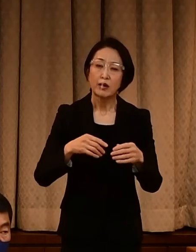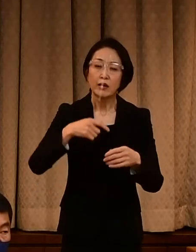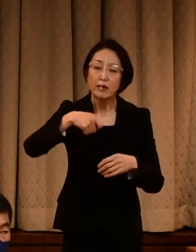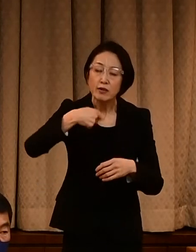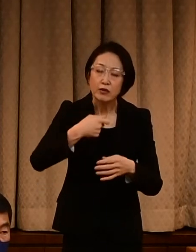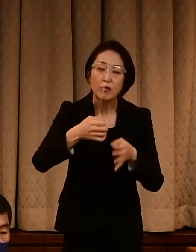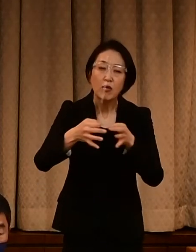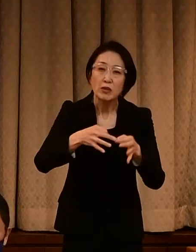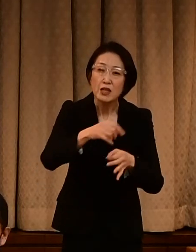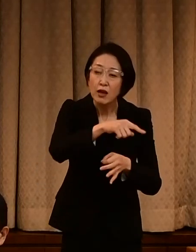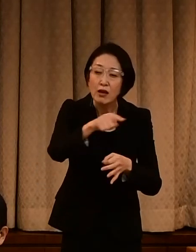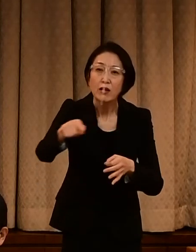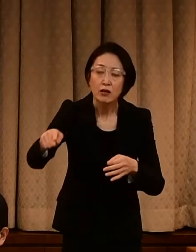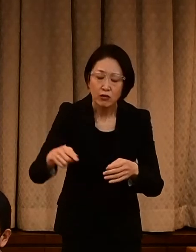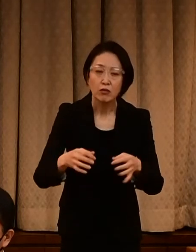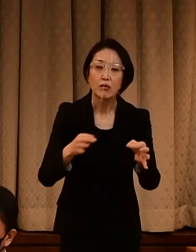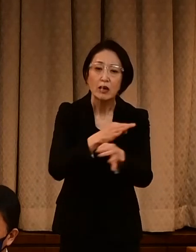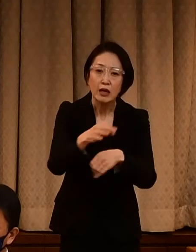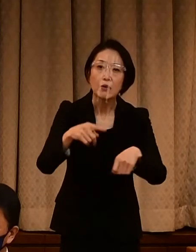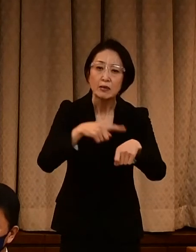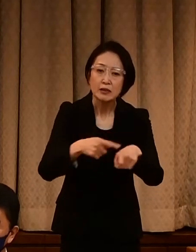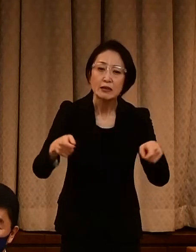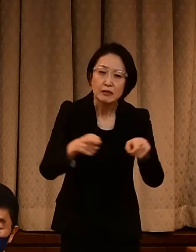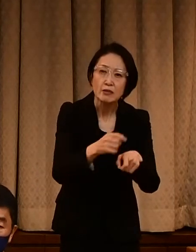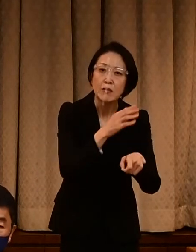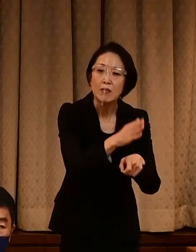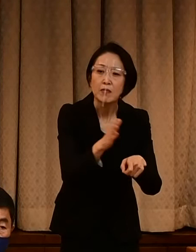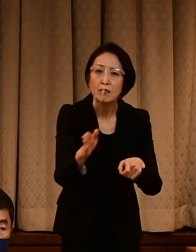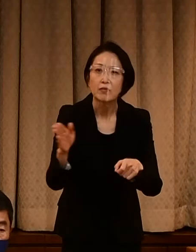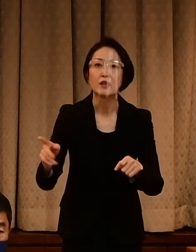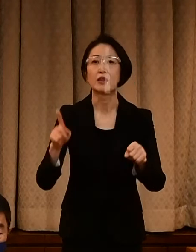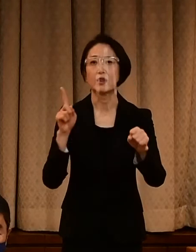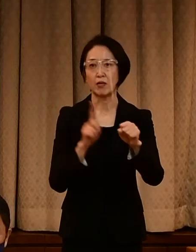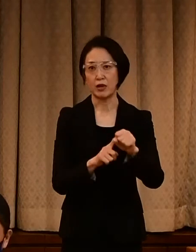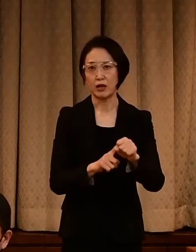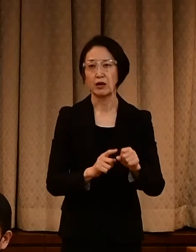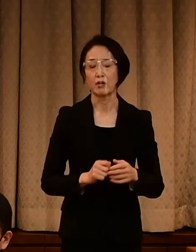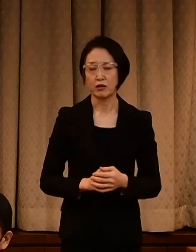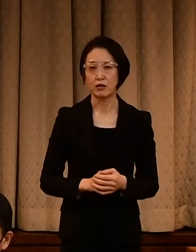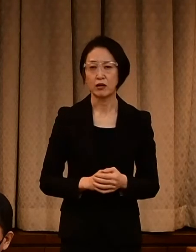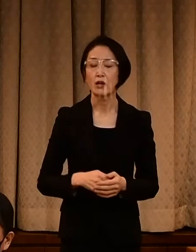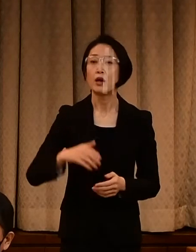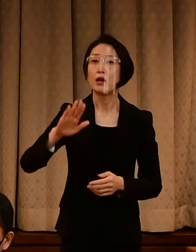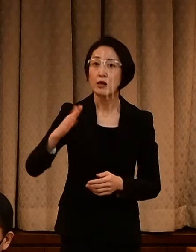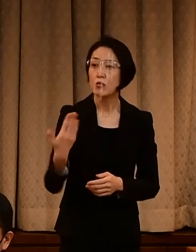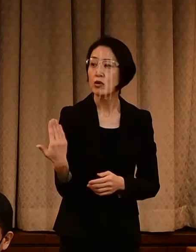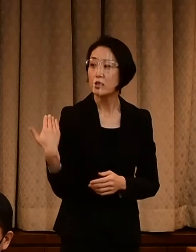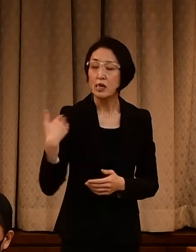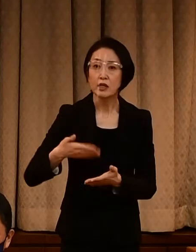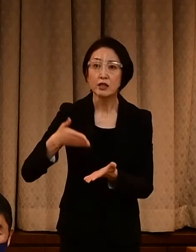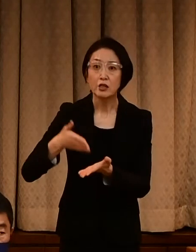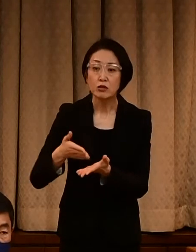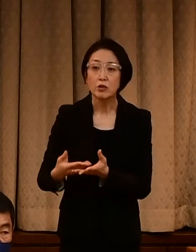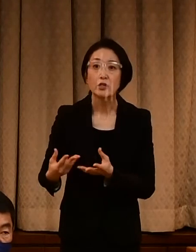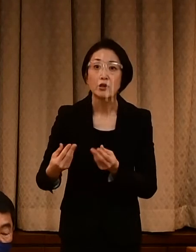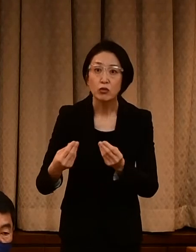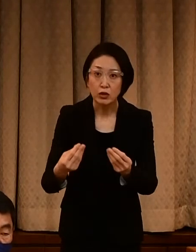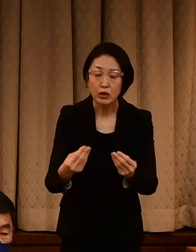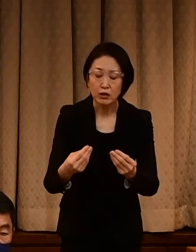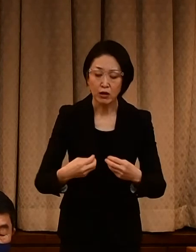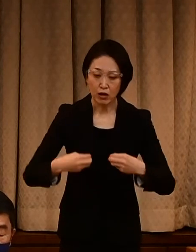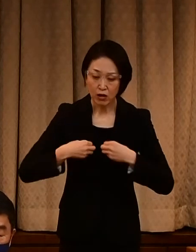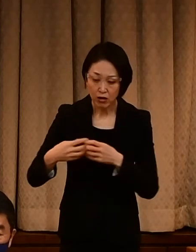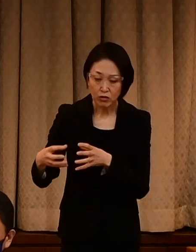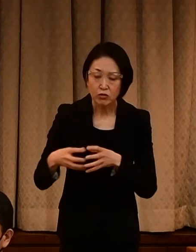食店等に対する時短なんですけれども、お話したようにですね、クラスター発生している大部分が、家庭や、あ